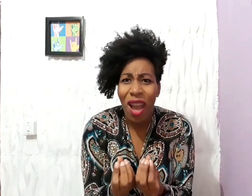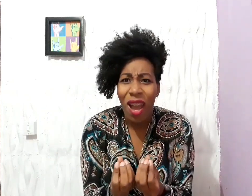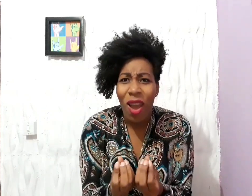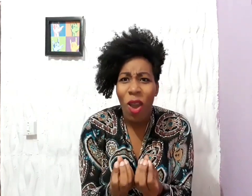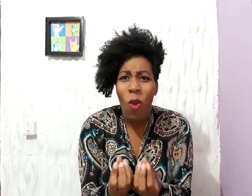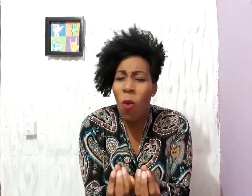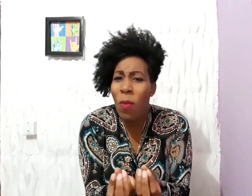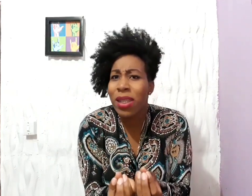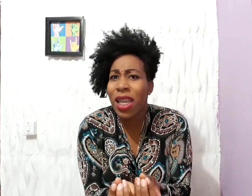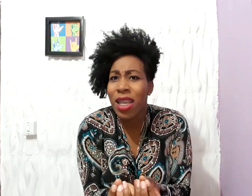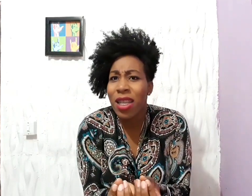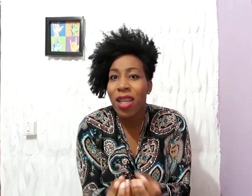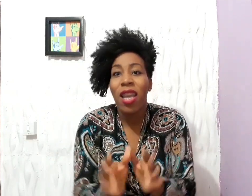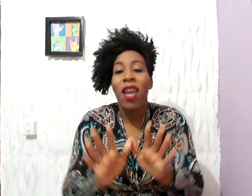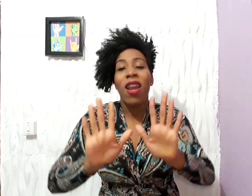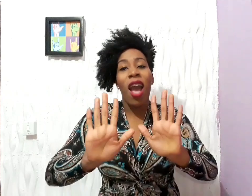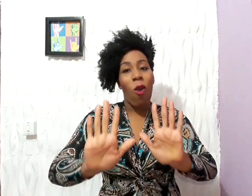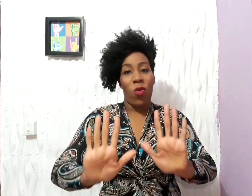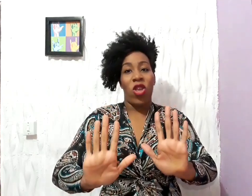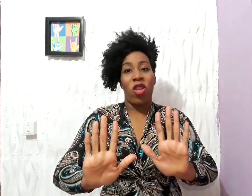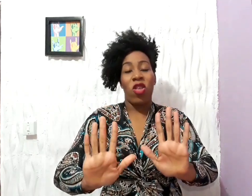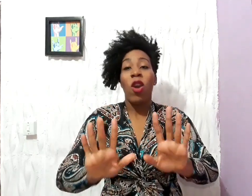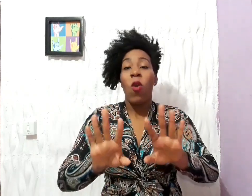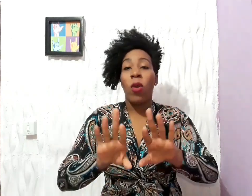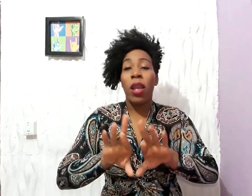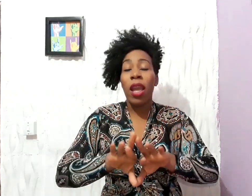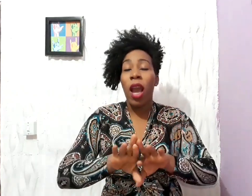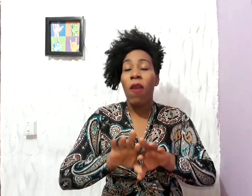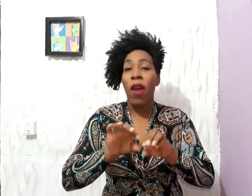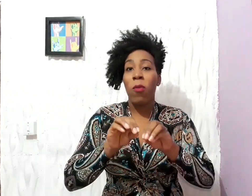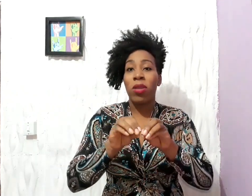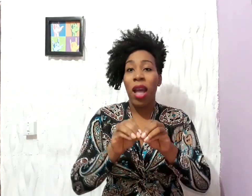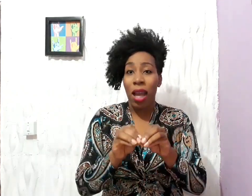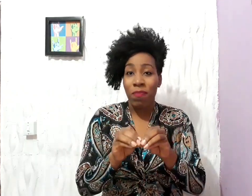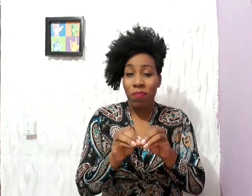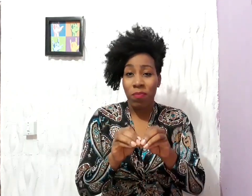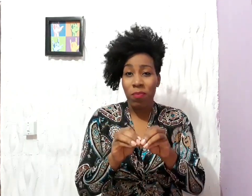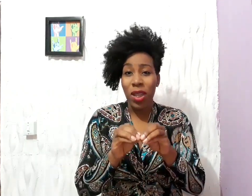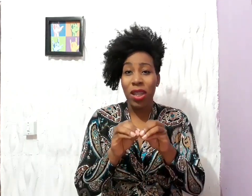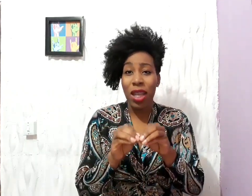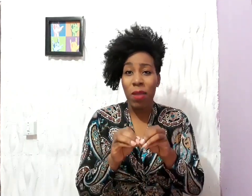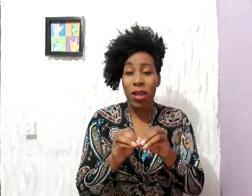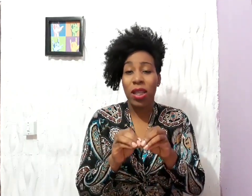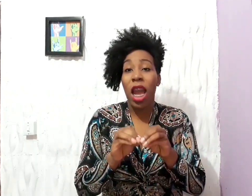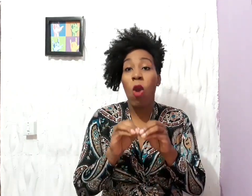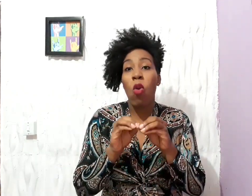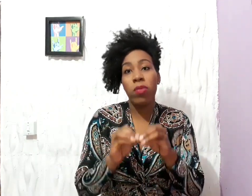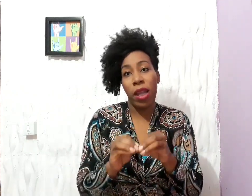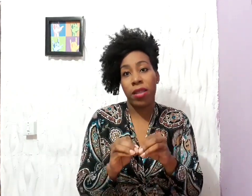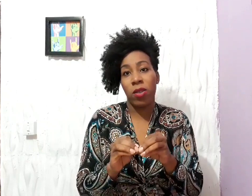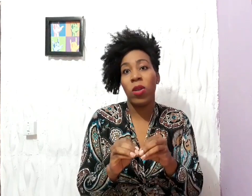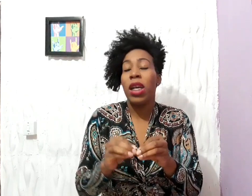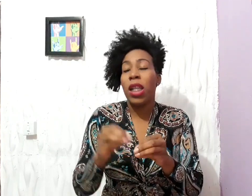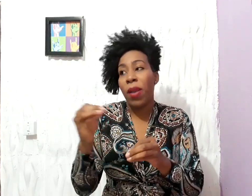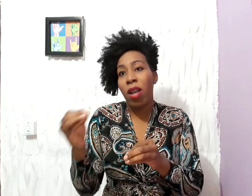laranja? Como assim? Calma, gente. O que vai mudar na Libras é o contexto.